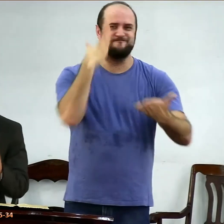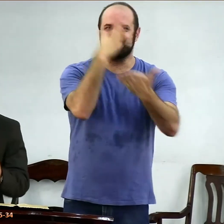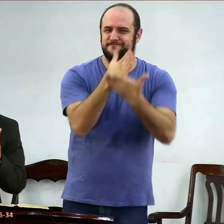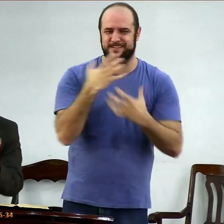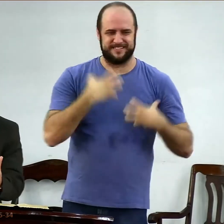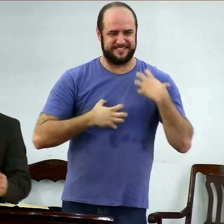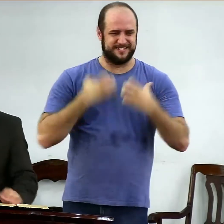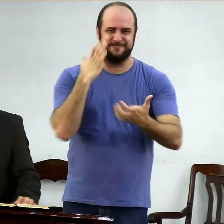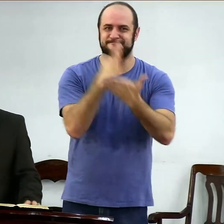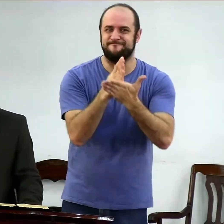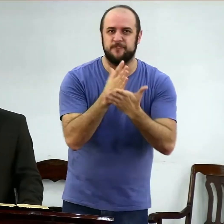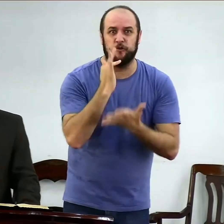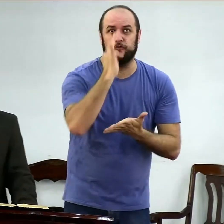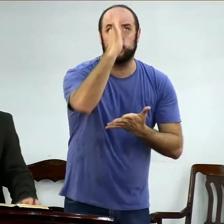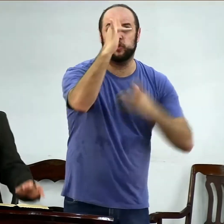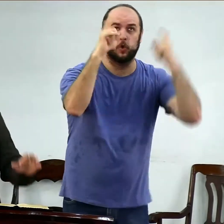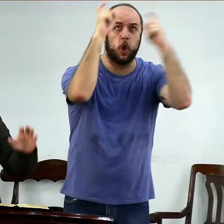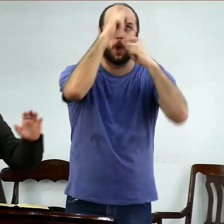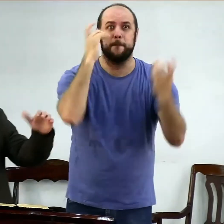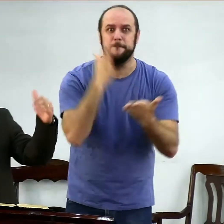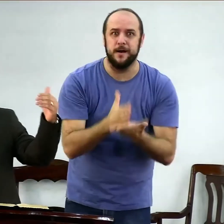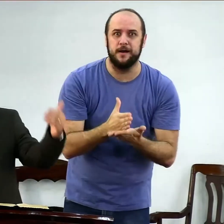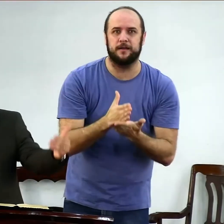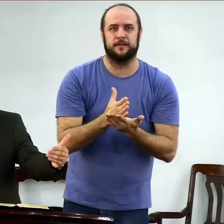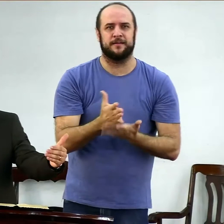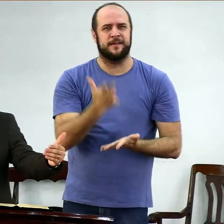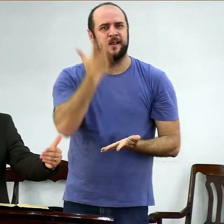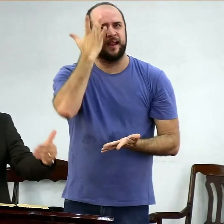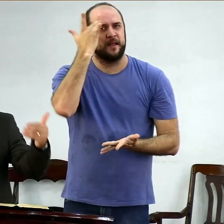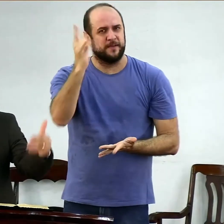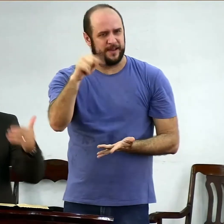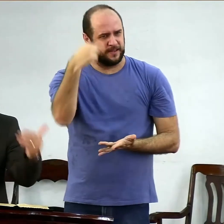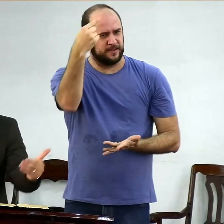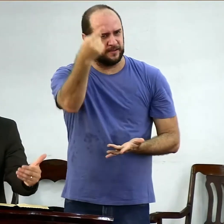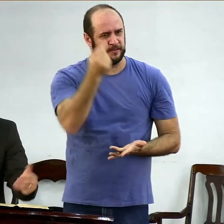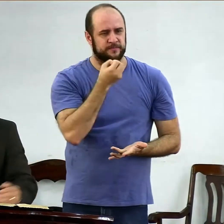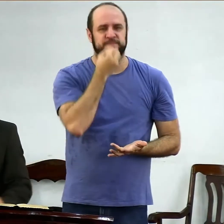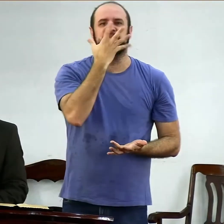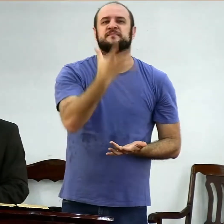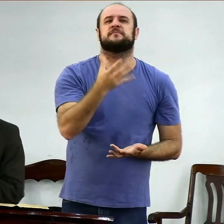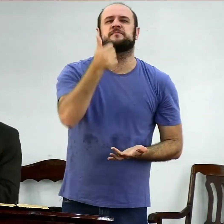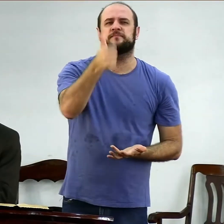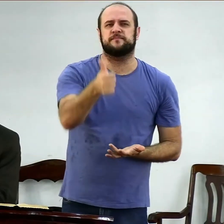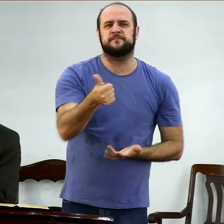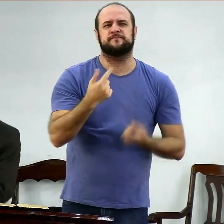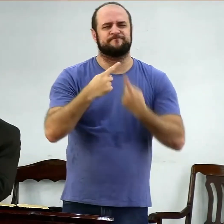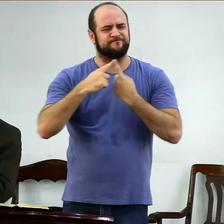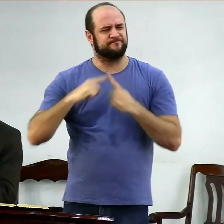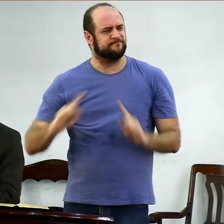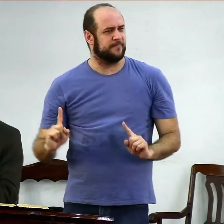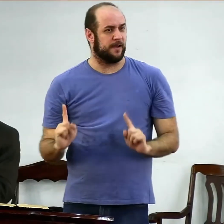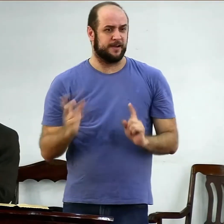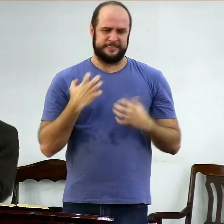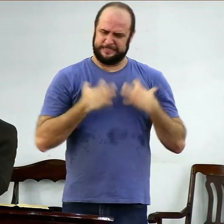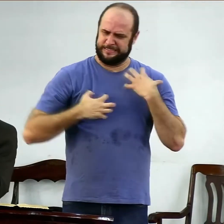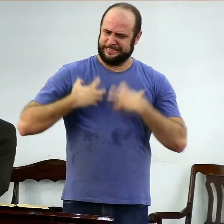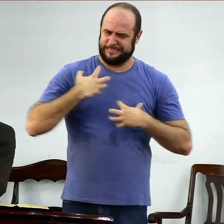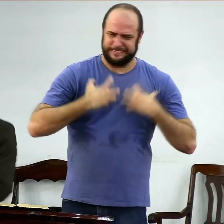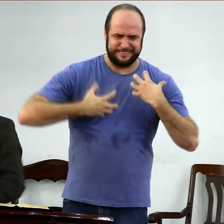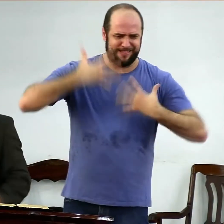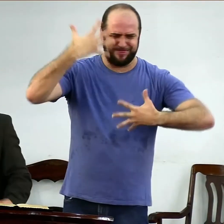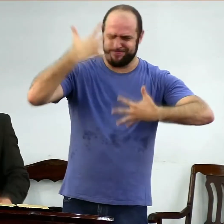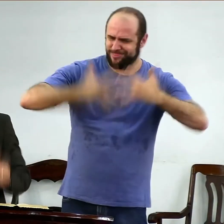ansioso quanto ao futuro. A provisão para amanhã é boa, sem dúvidas, mas a ansiedade pelo que está por vir